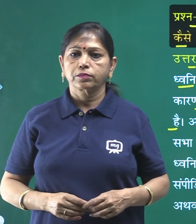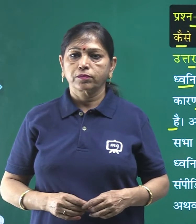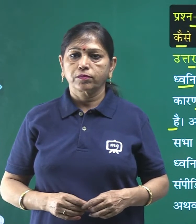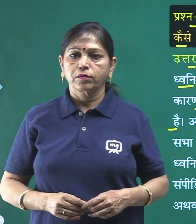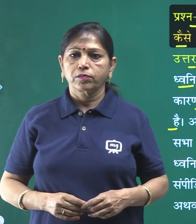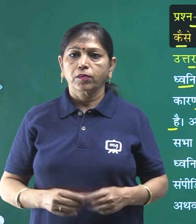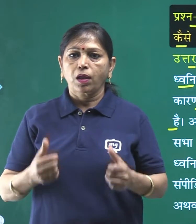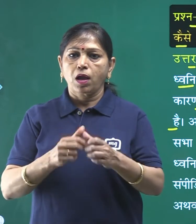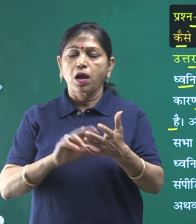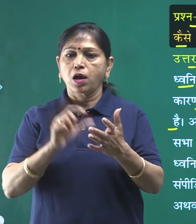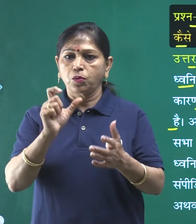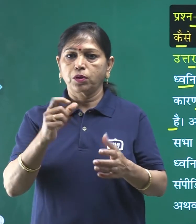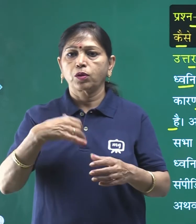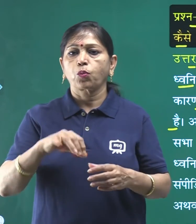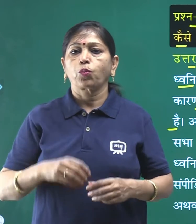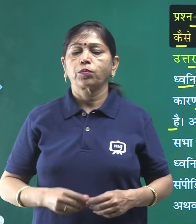अनुरणन को